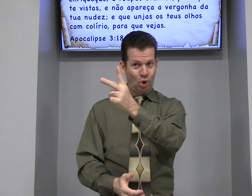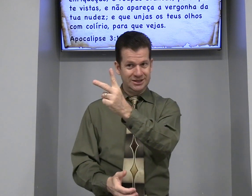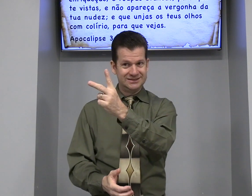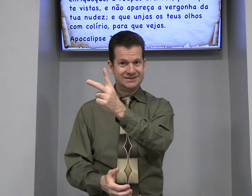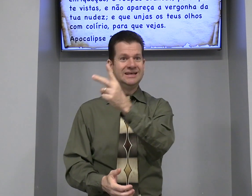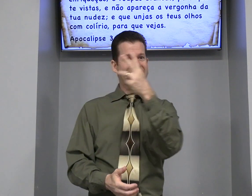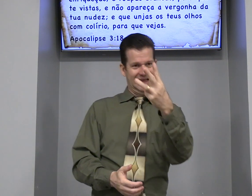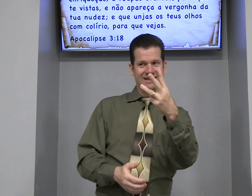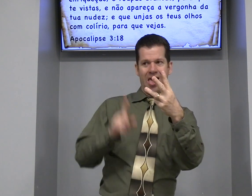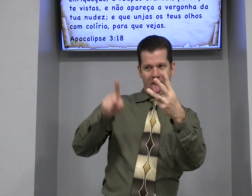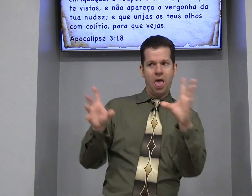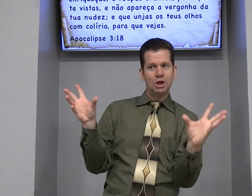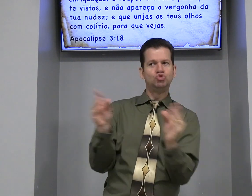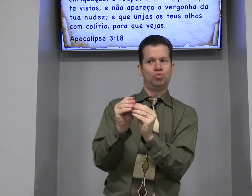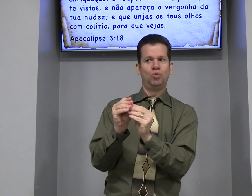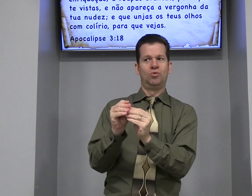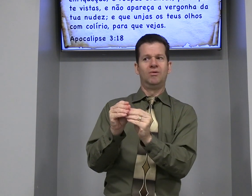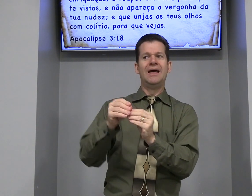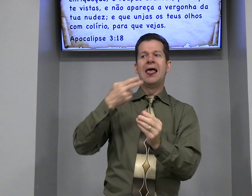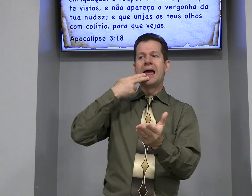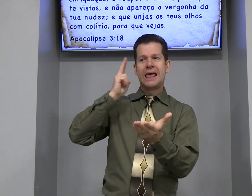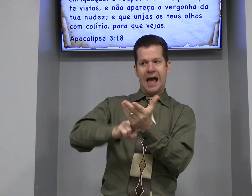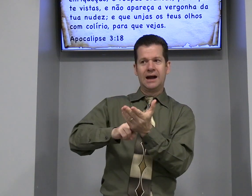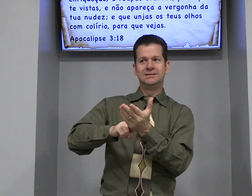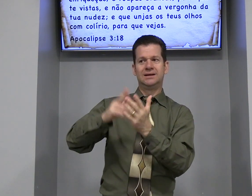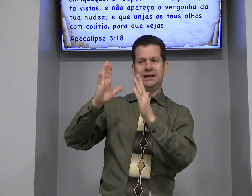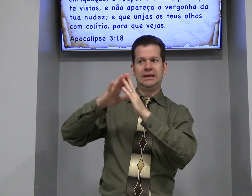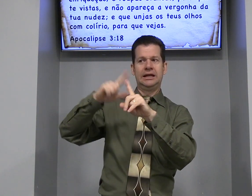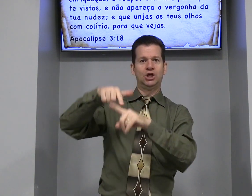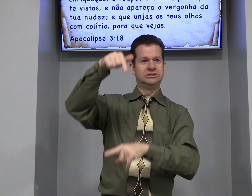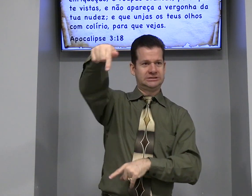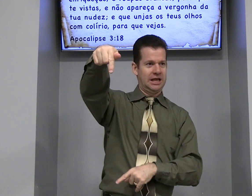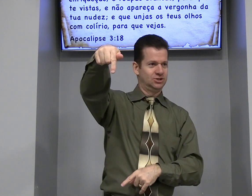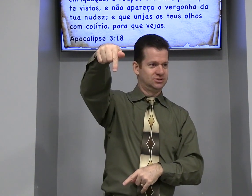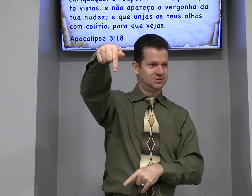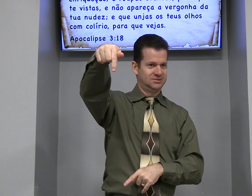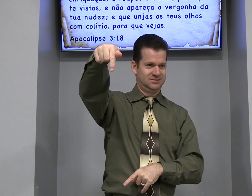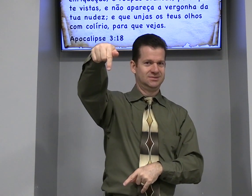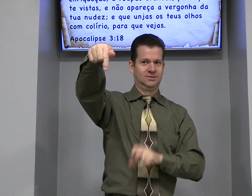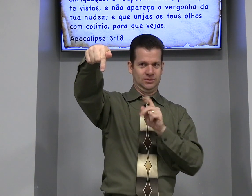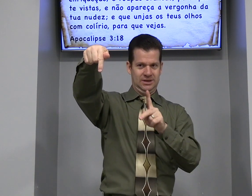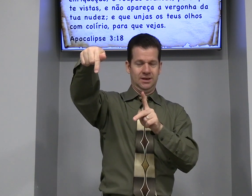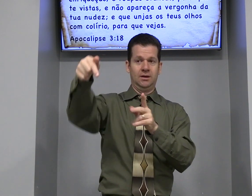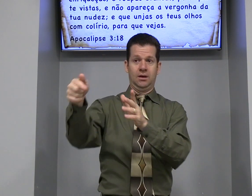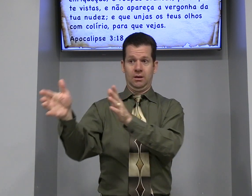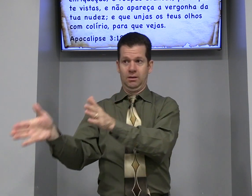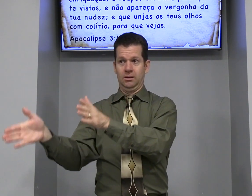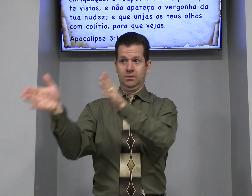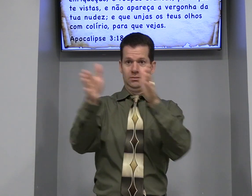Capítulo 2, 3, esse é o resumo, são as cartas das 7 igrejas.